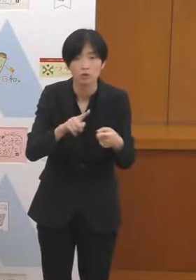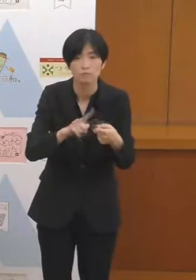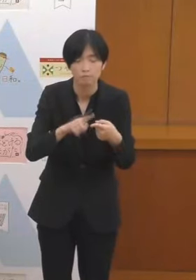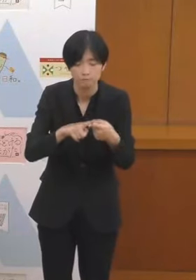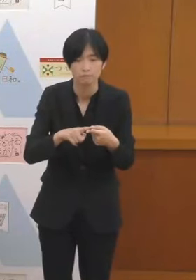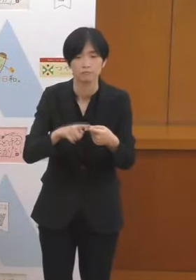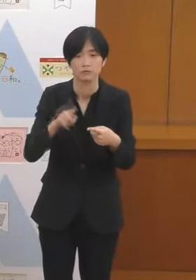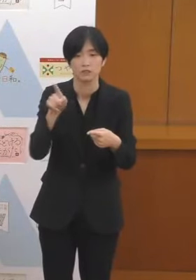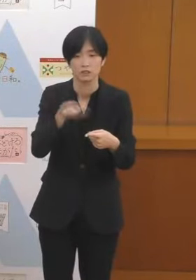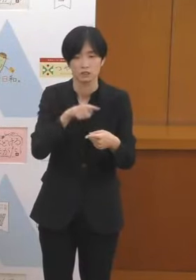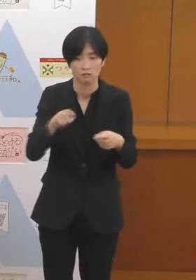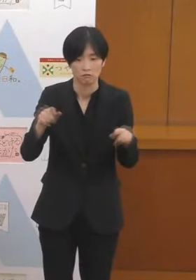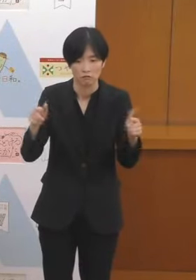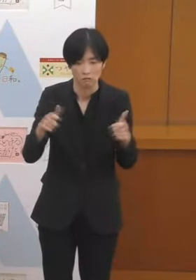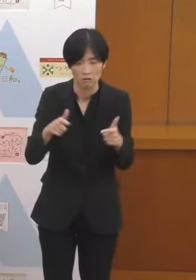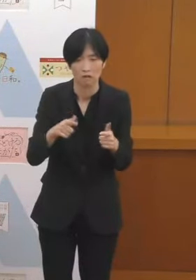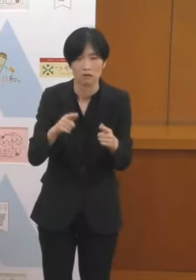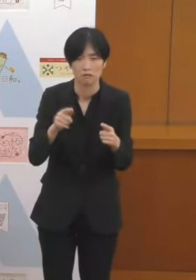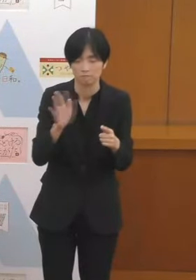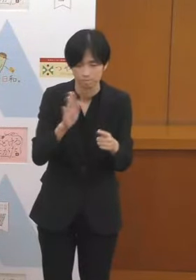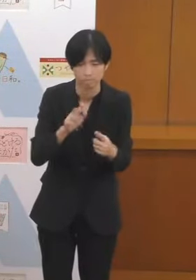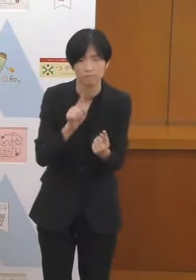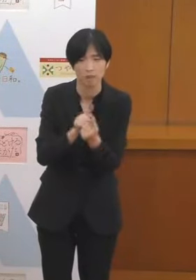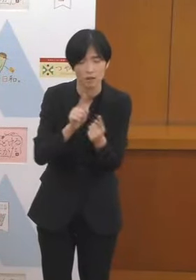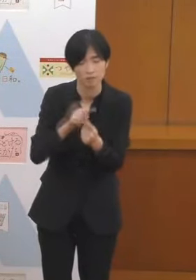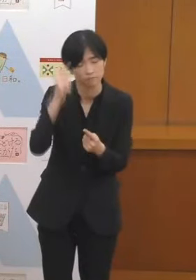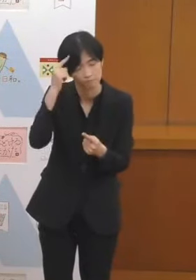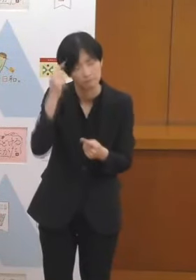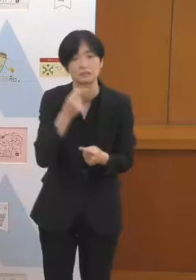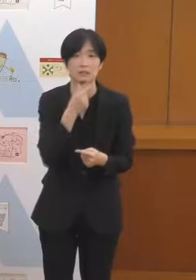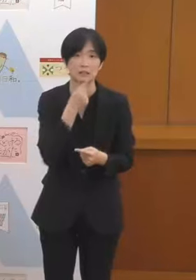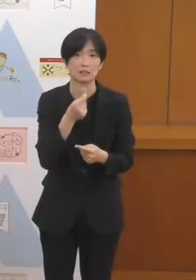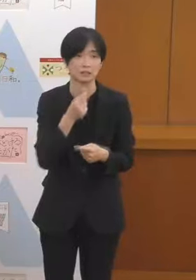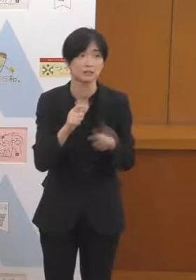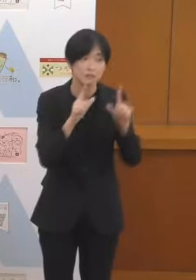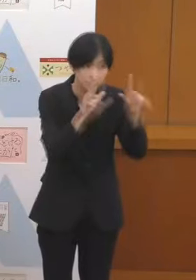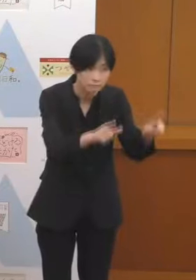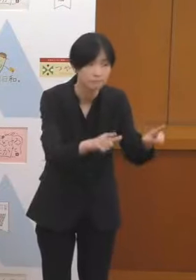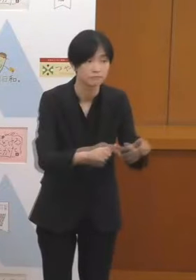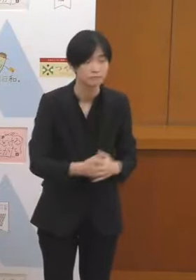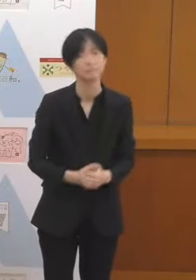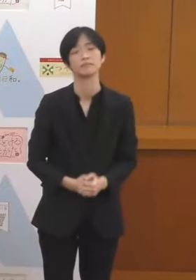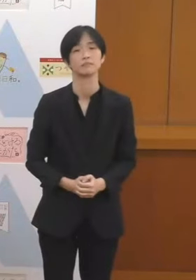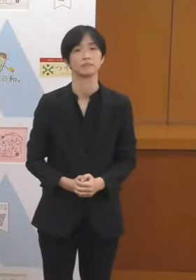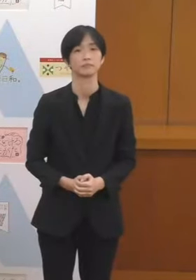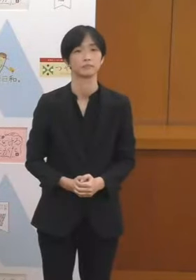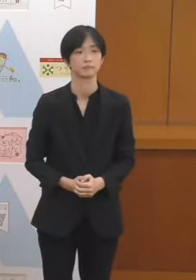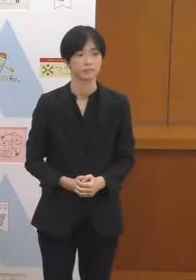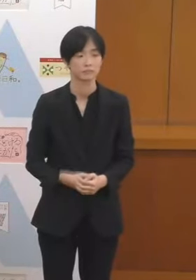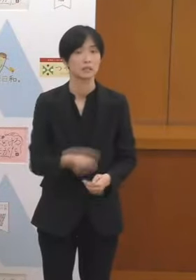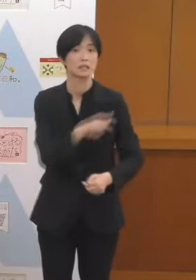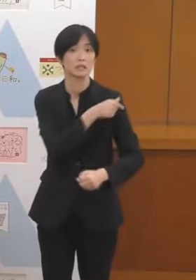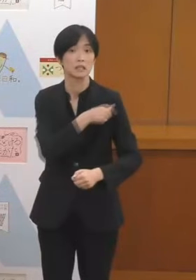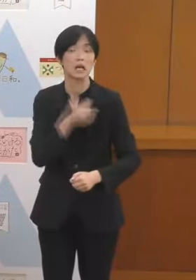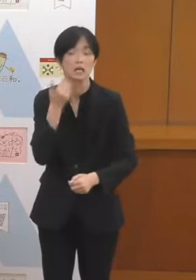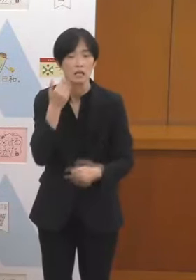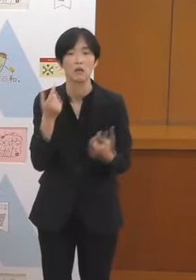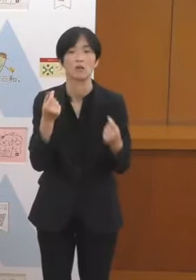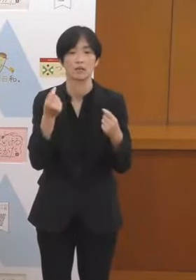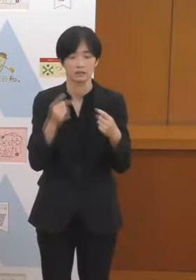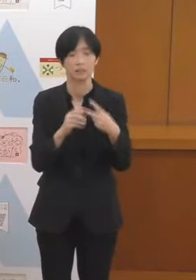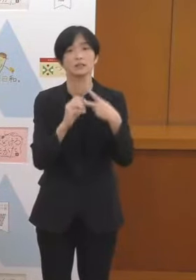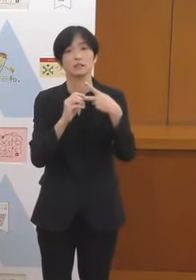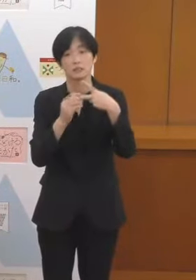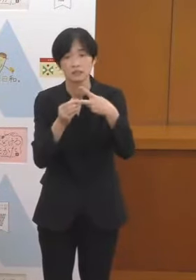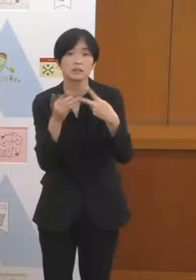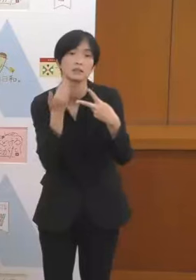対策を強く押し進めてまいりたいと考えておりますありがとうございます2点目に